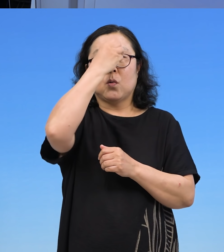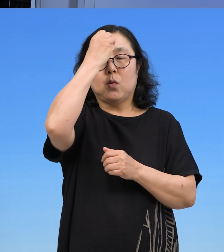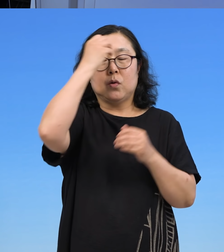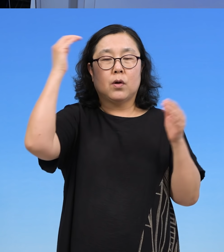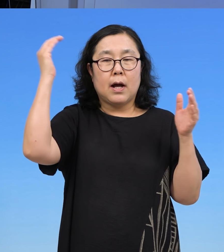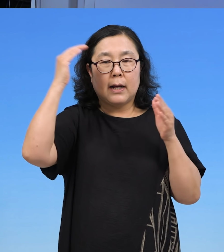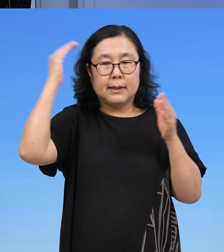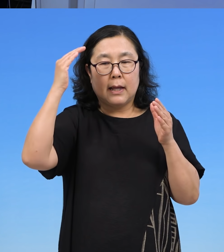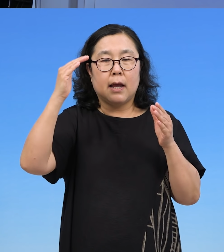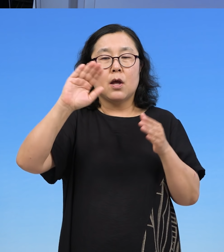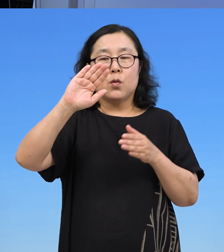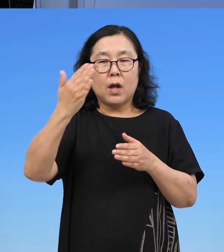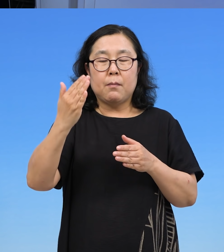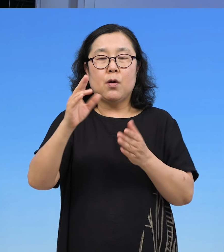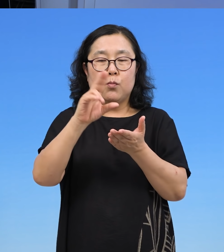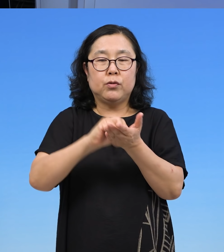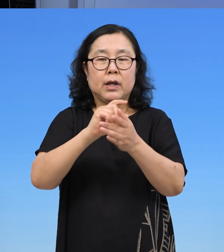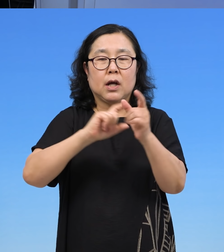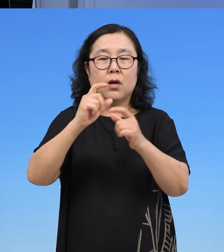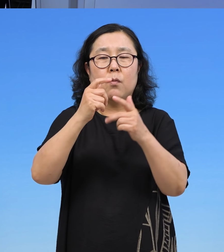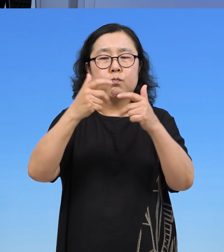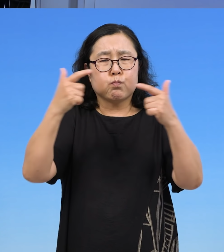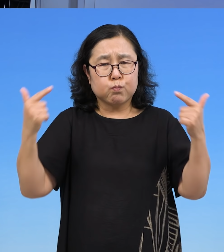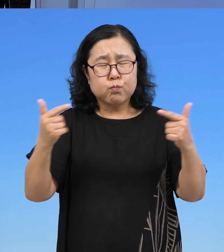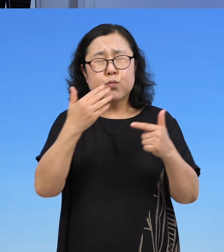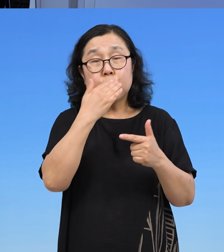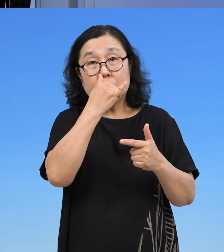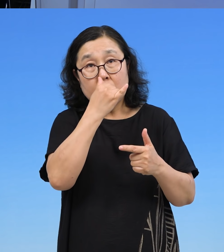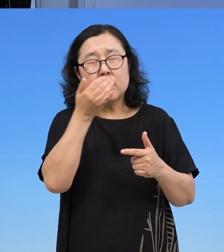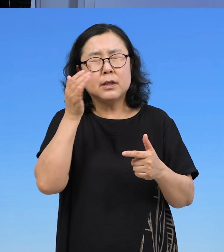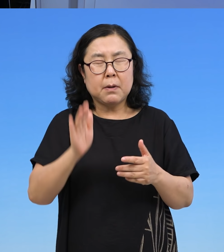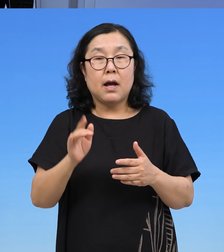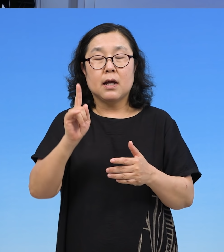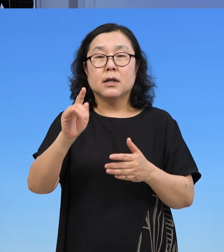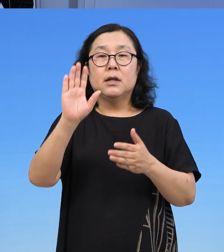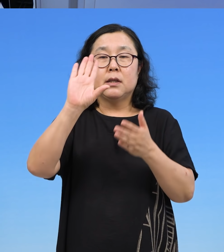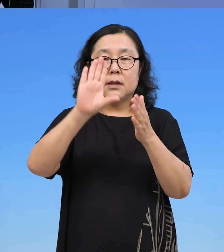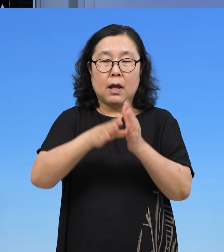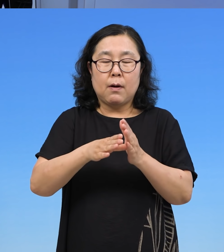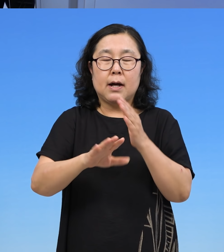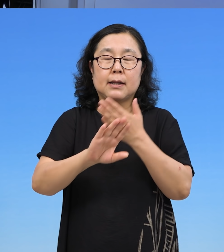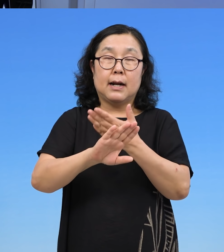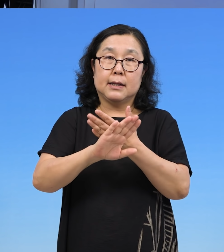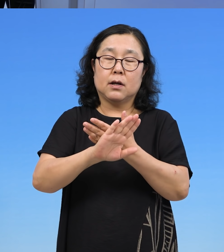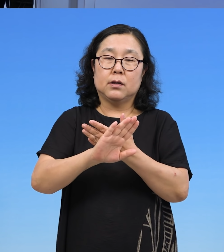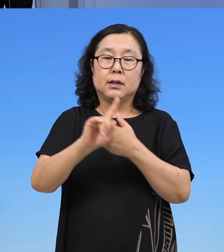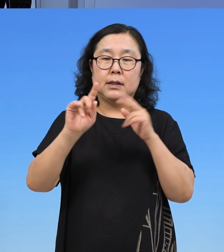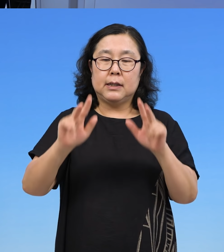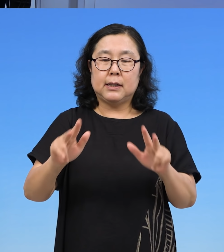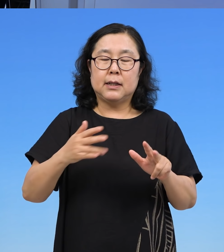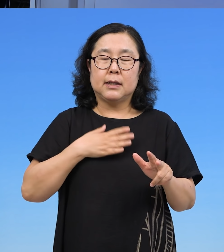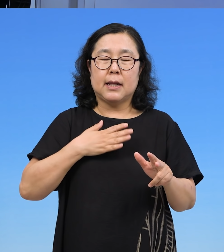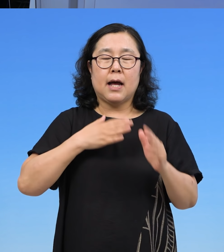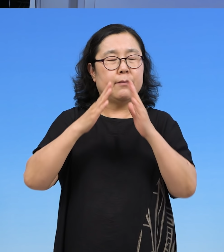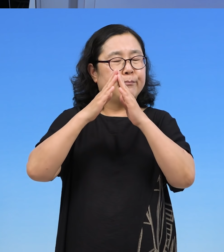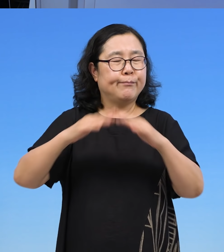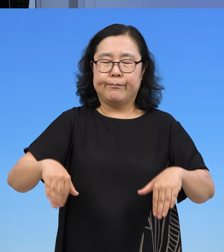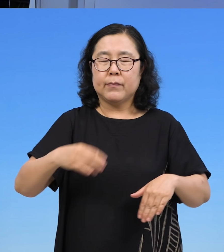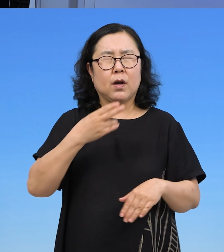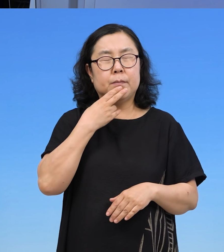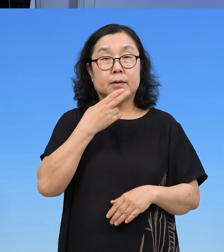되면 더 어려울지도 모르겠습니다 그래도 그때와 달라진 것은 이제는 제가 그렇게 무너지지